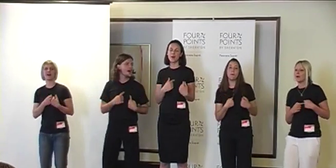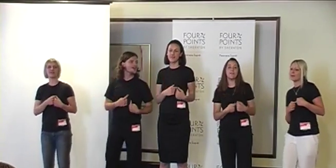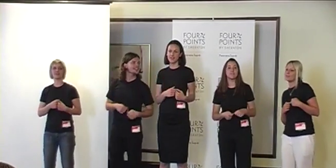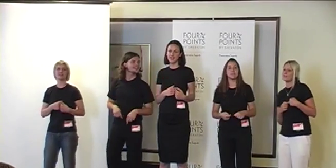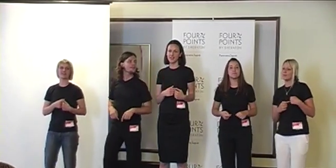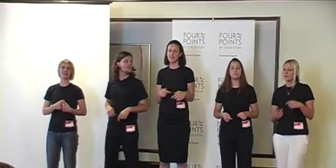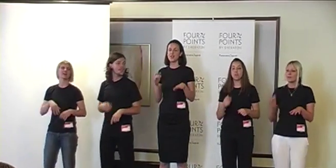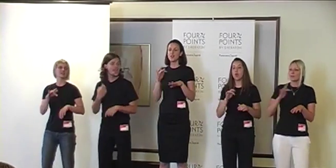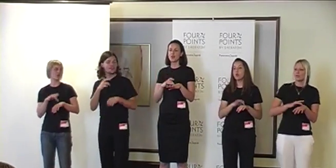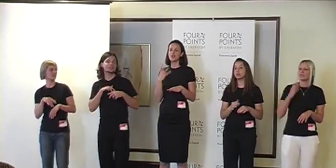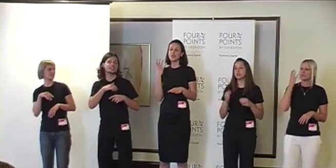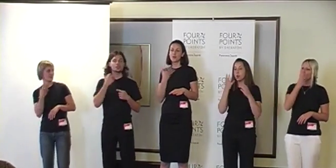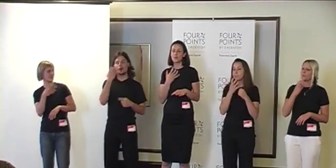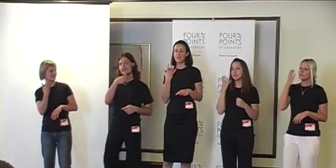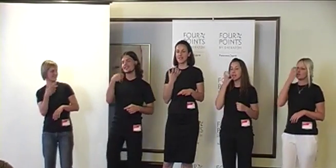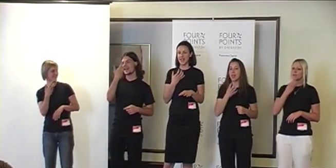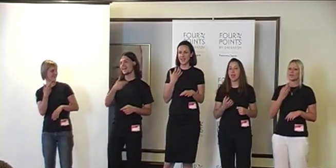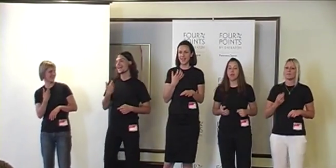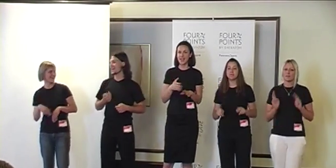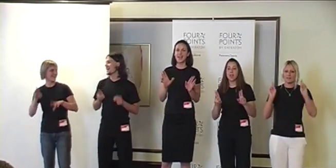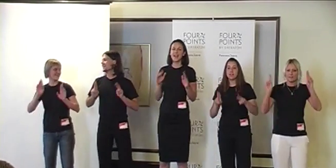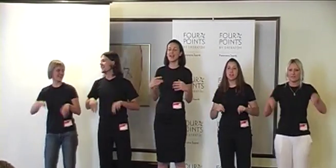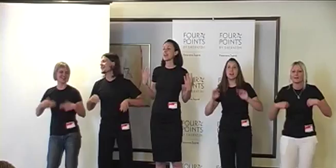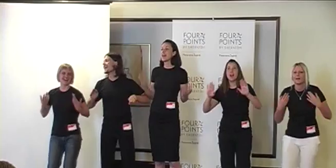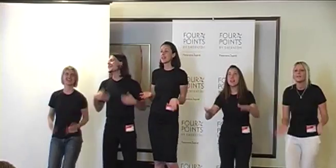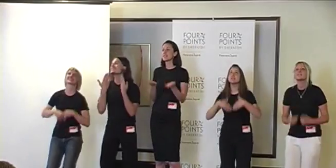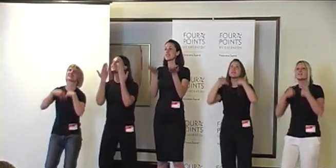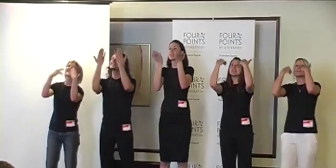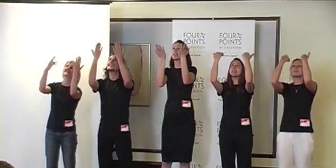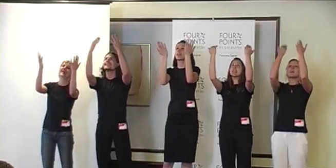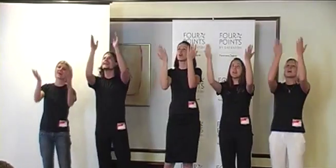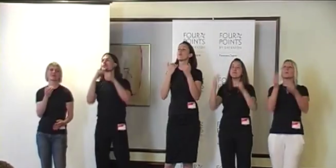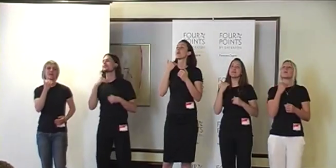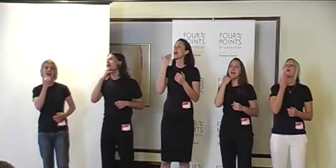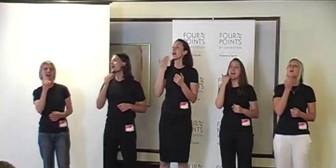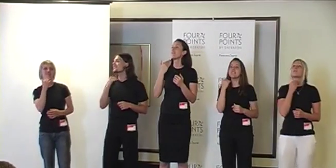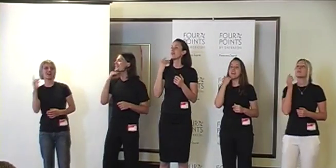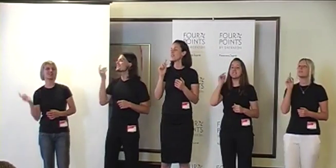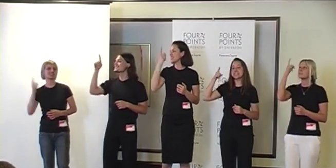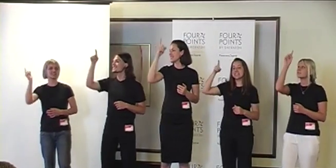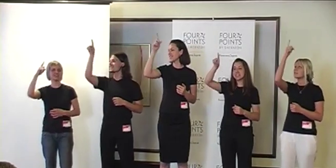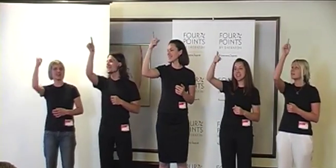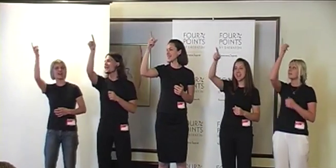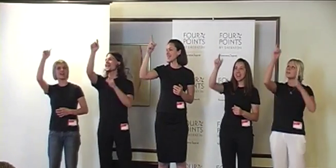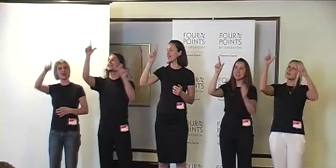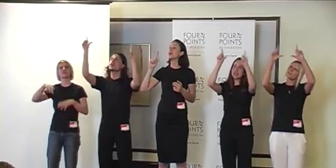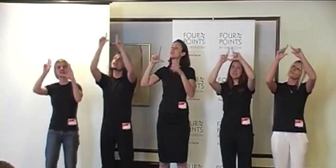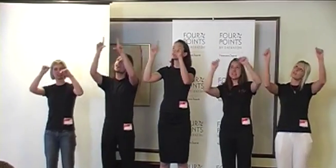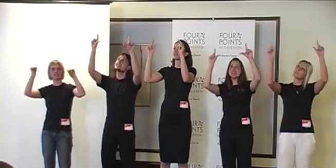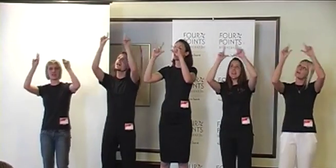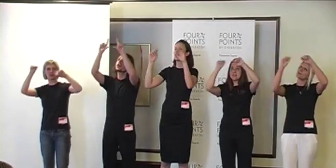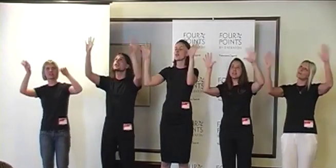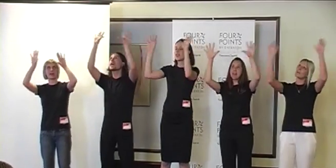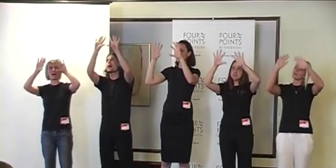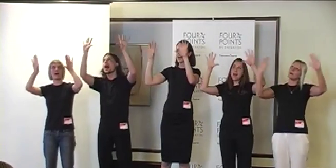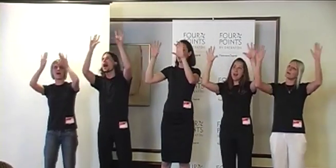ljubavi, dodir topline, neka nas vine od glave visine, do zvijezdanog neba,